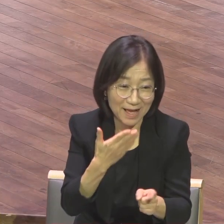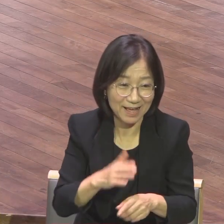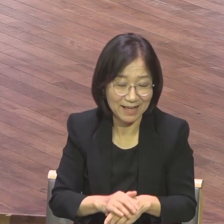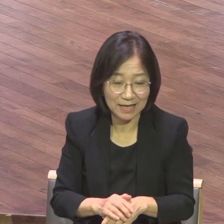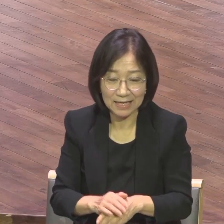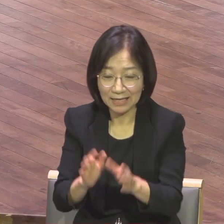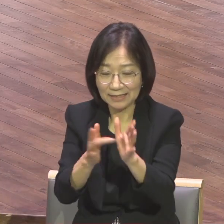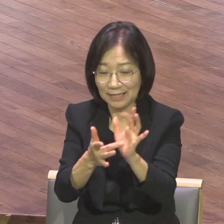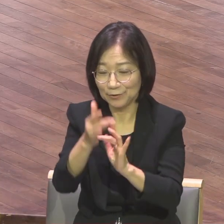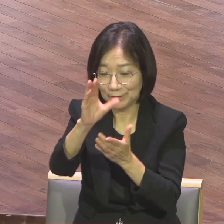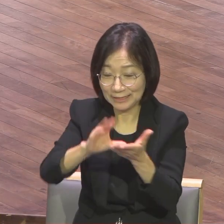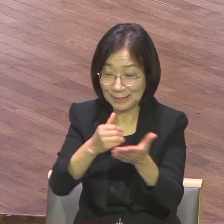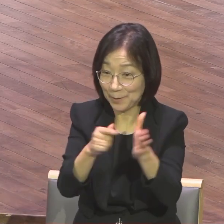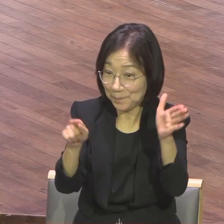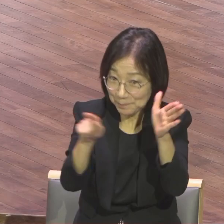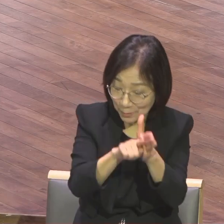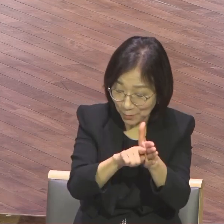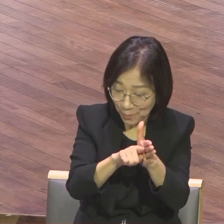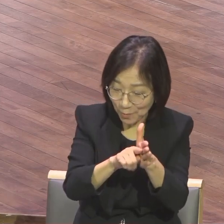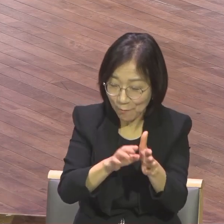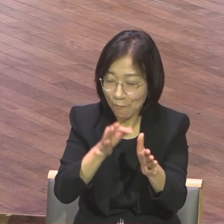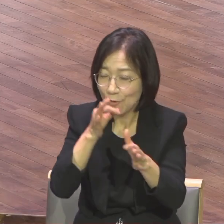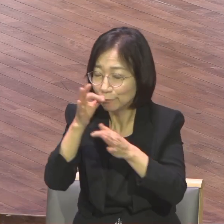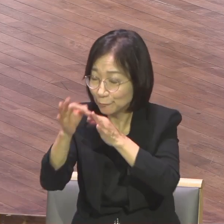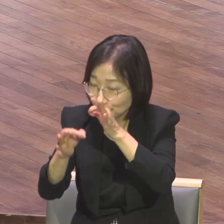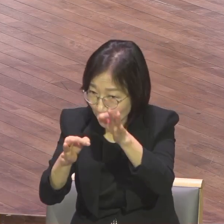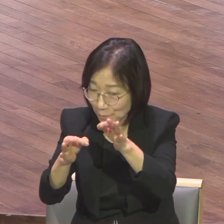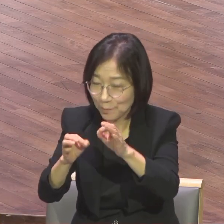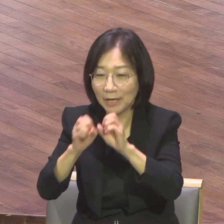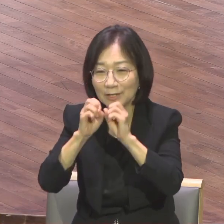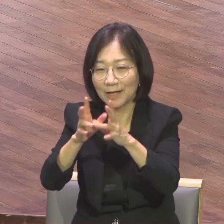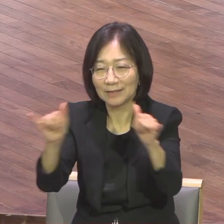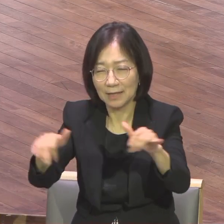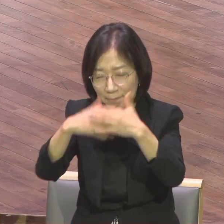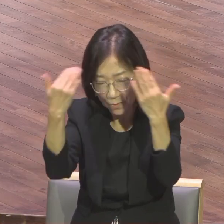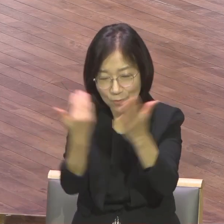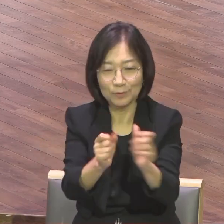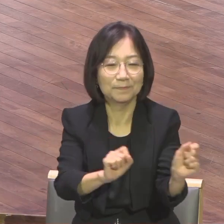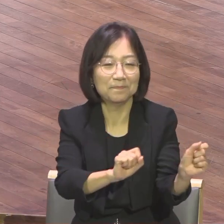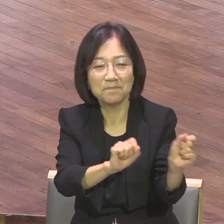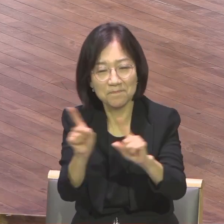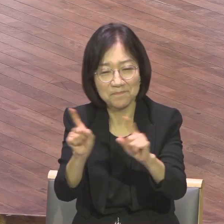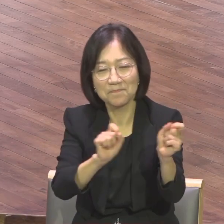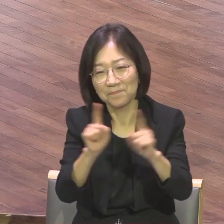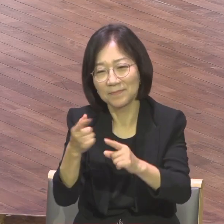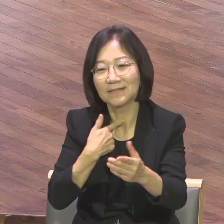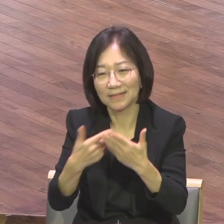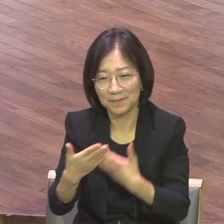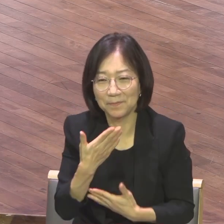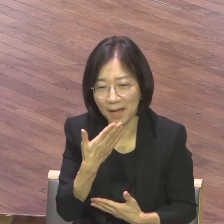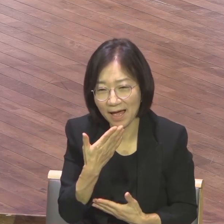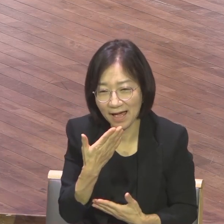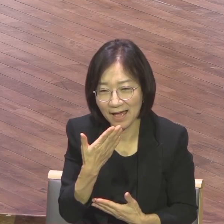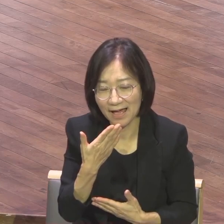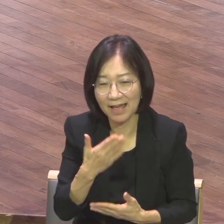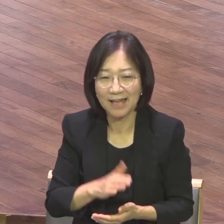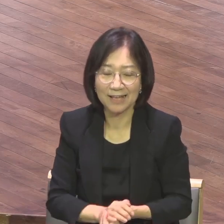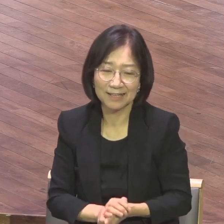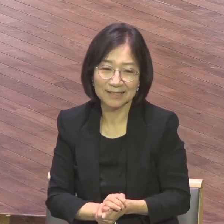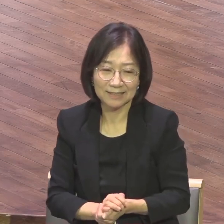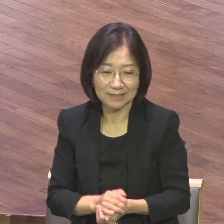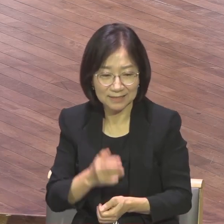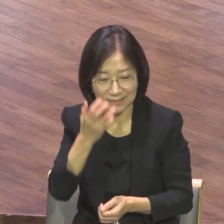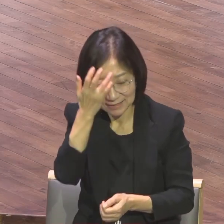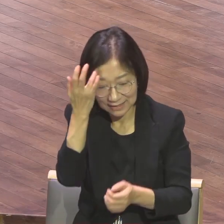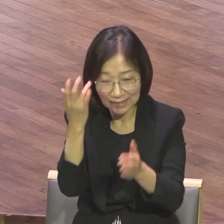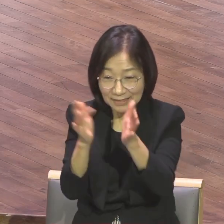믿는 자마다 부른 자마다 전하는 자마다 되살아나게 되어 있다. 예수를 만나는 그 순간부터